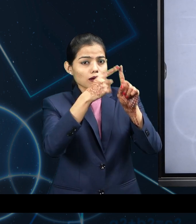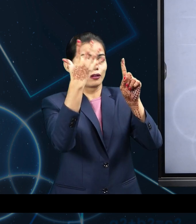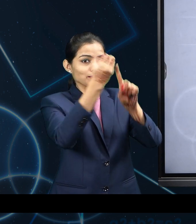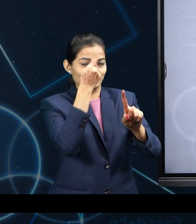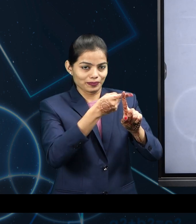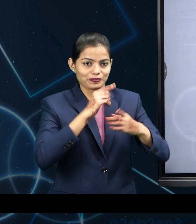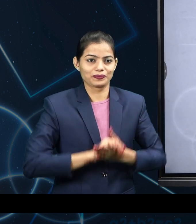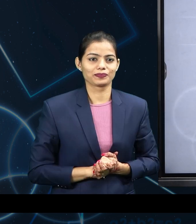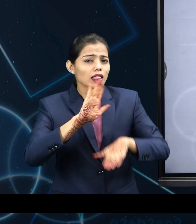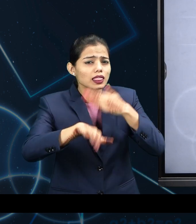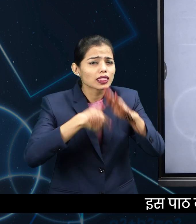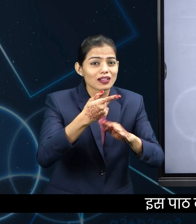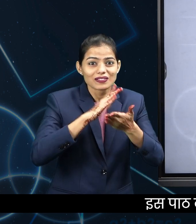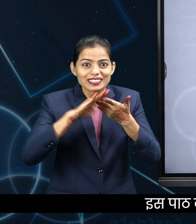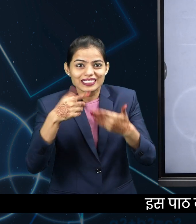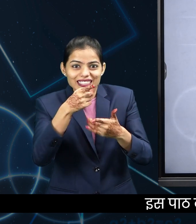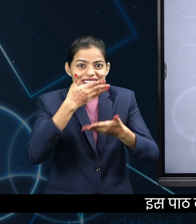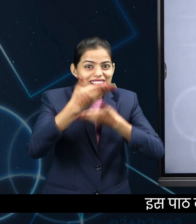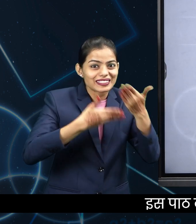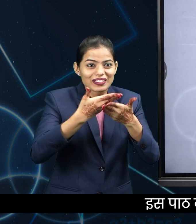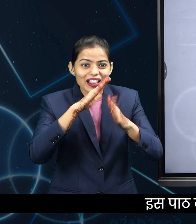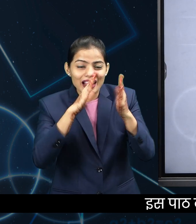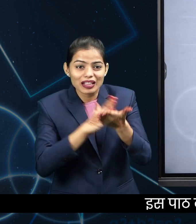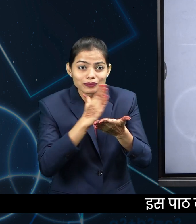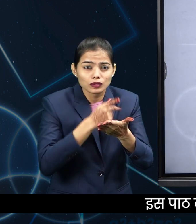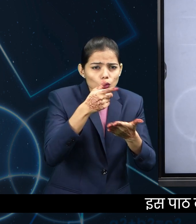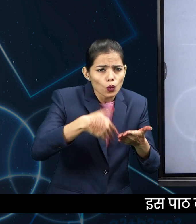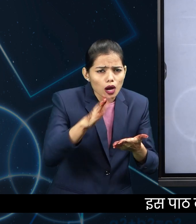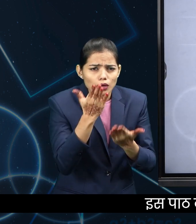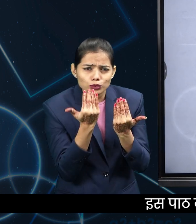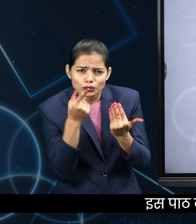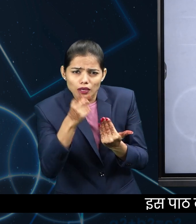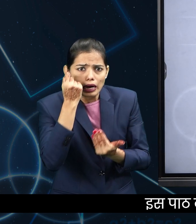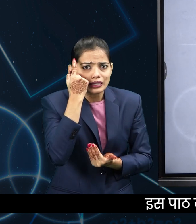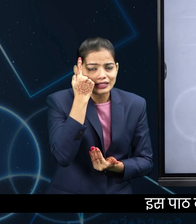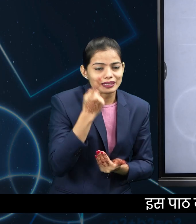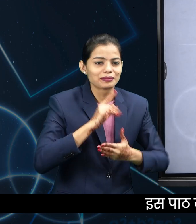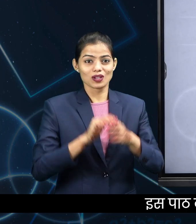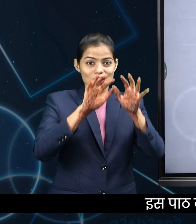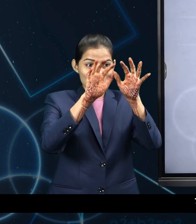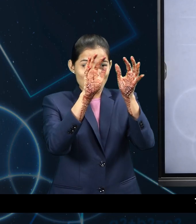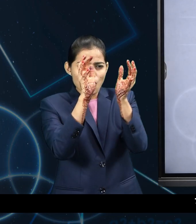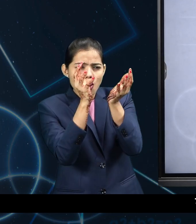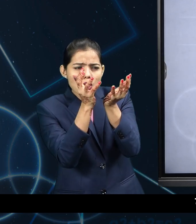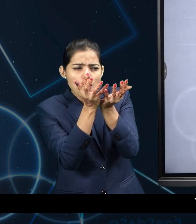सीखने के परिणाम। इस पाठ के पूरा होने के बाद आप समझ पाएंगे गोला और